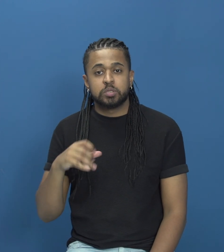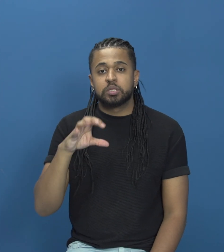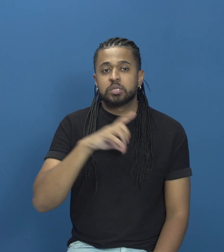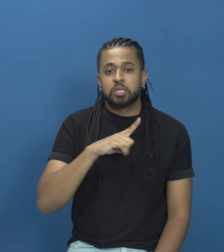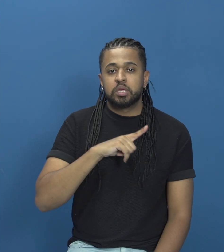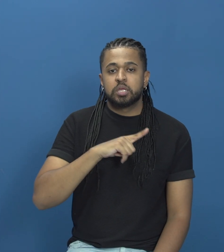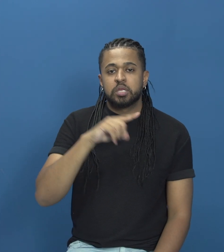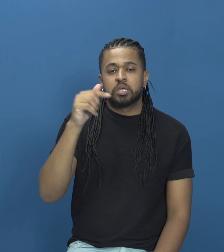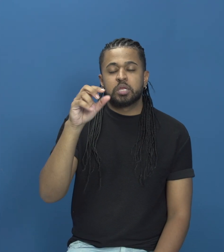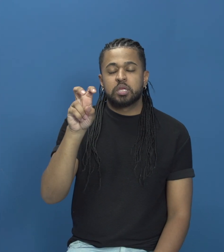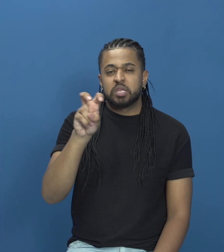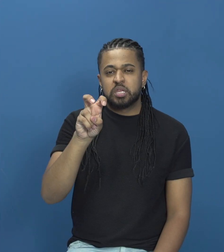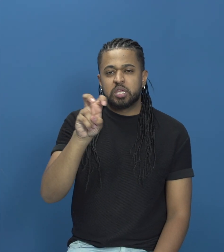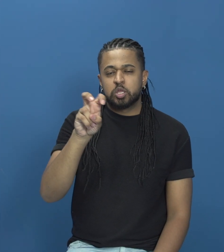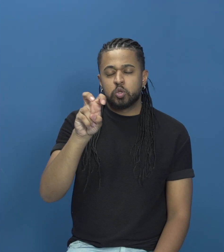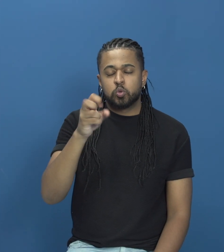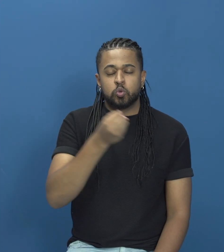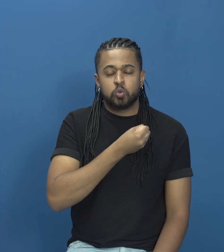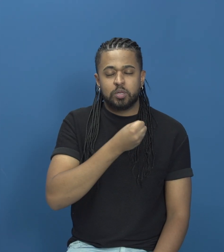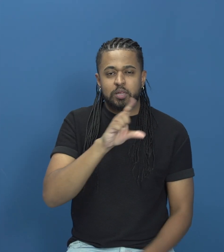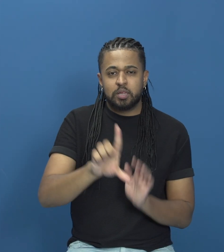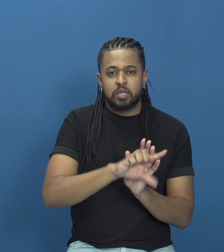termos do artigo 5º da Lei nº